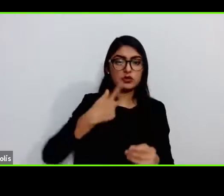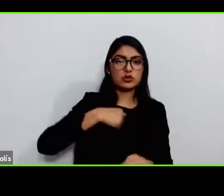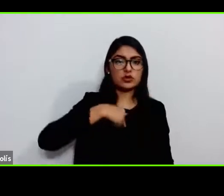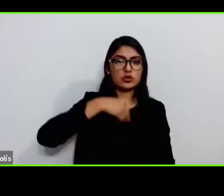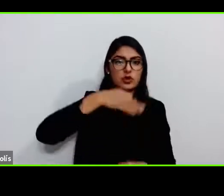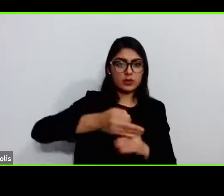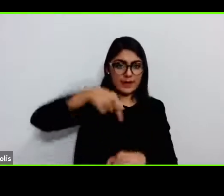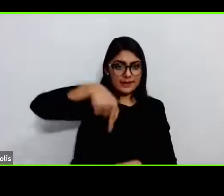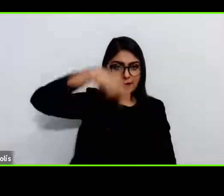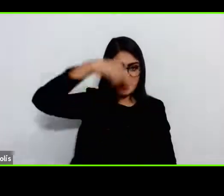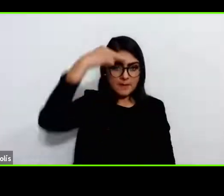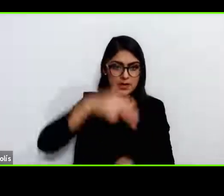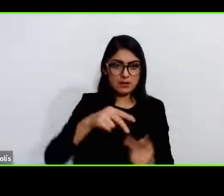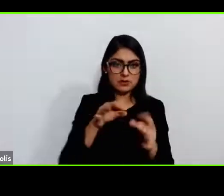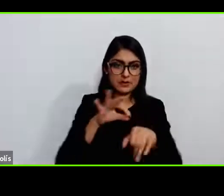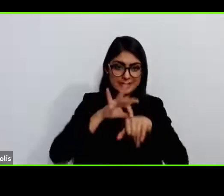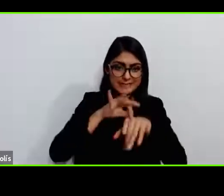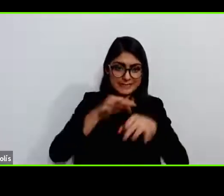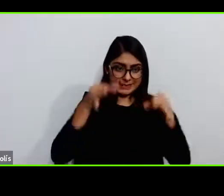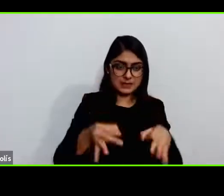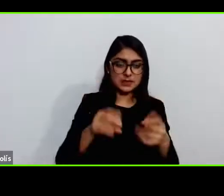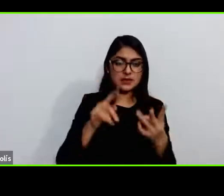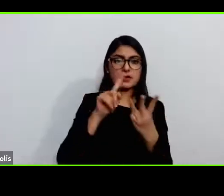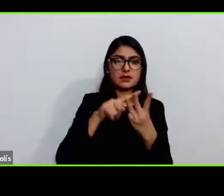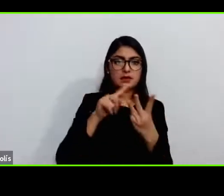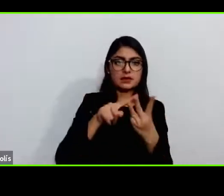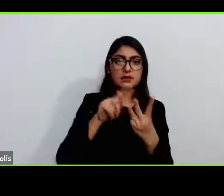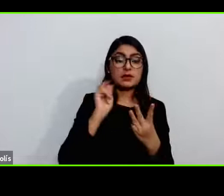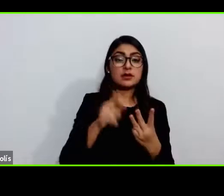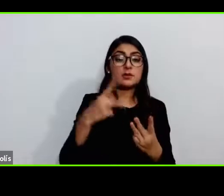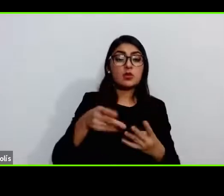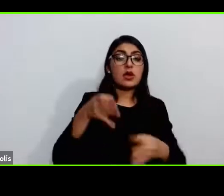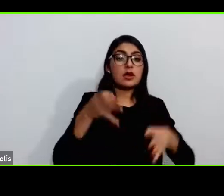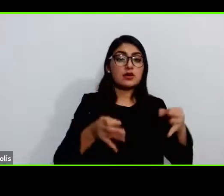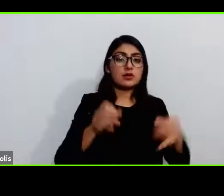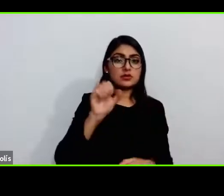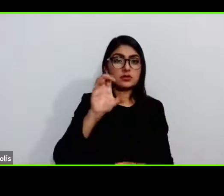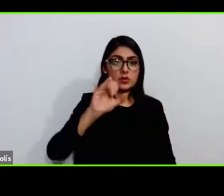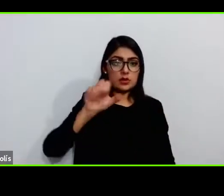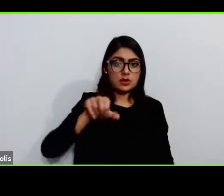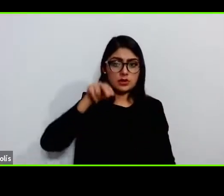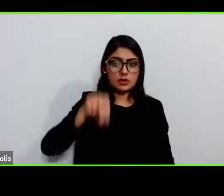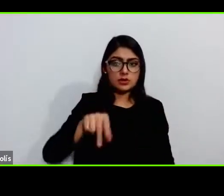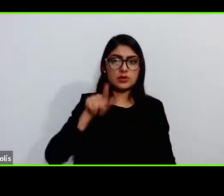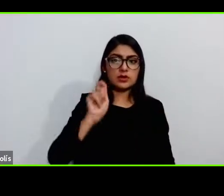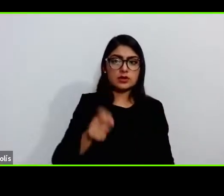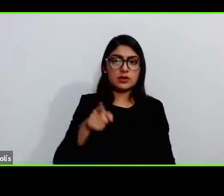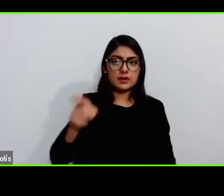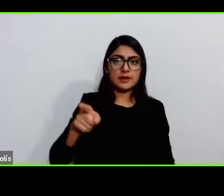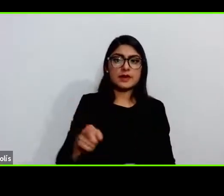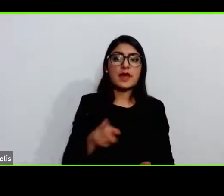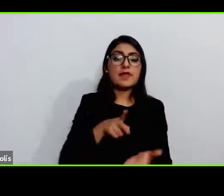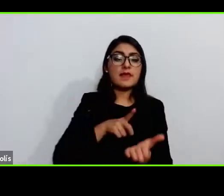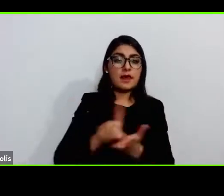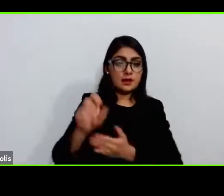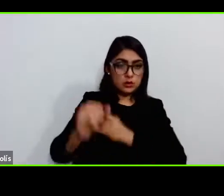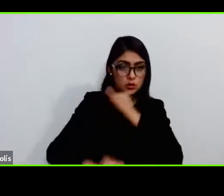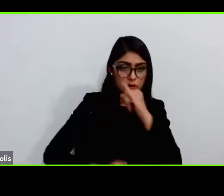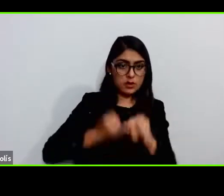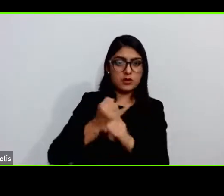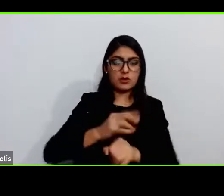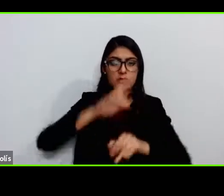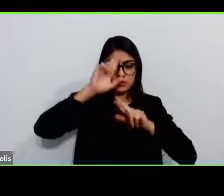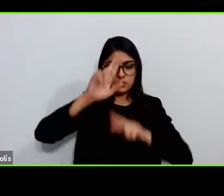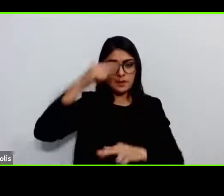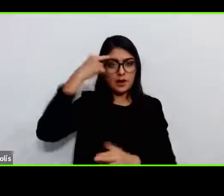que la Suprema Corte, a través de una resolución jurisdiccional, le da dientes, digamos, al derecho internacional de los derechos